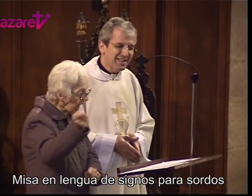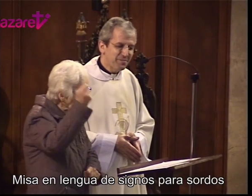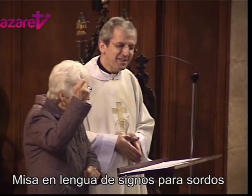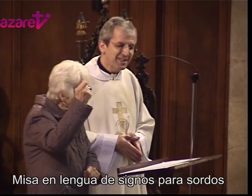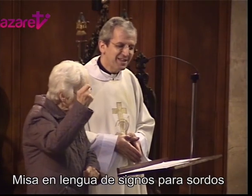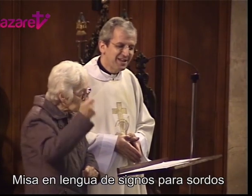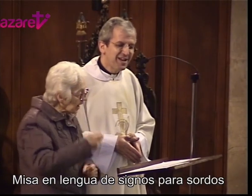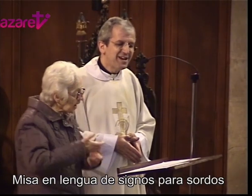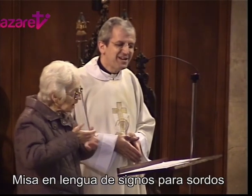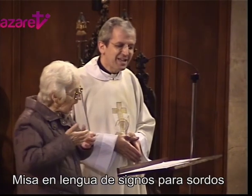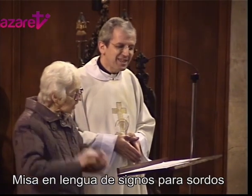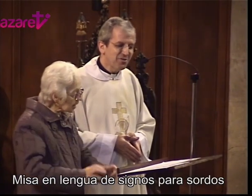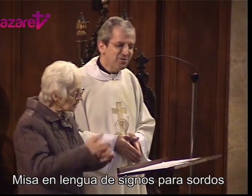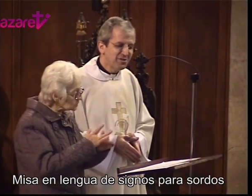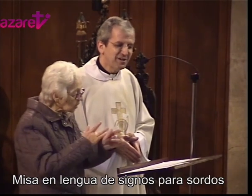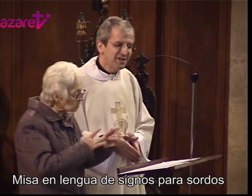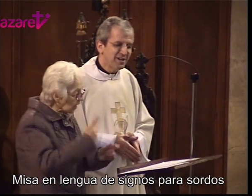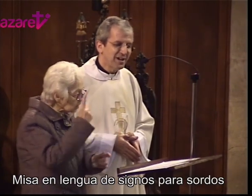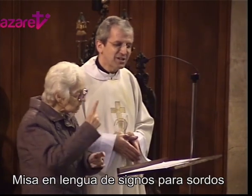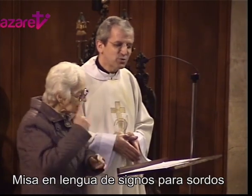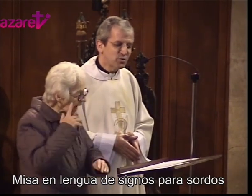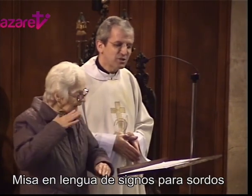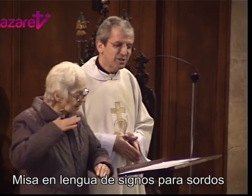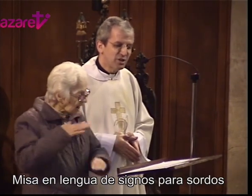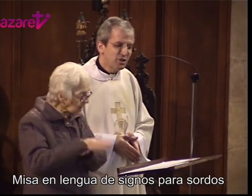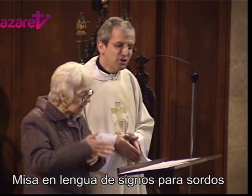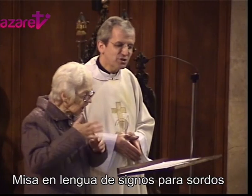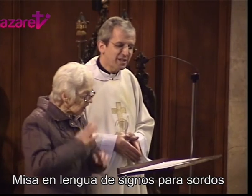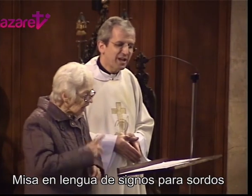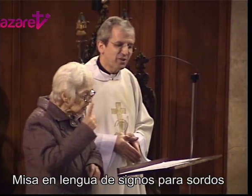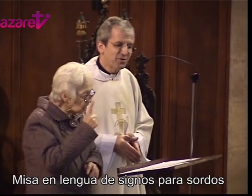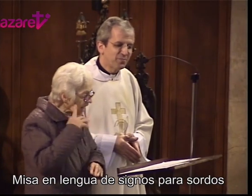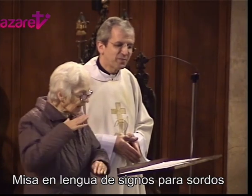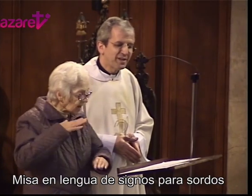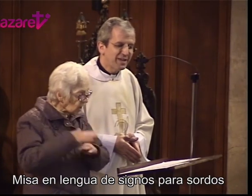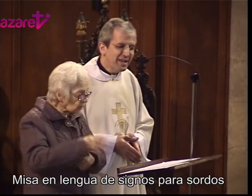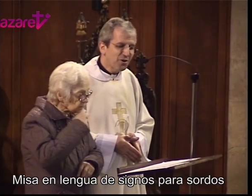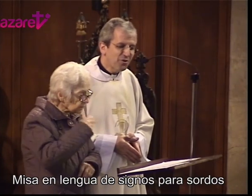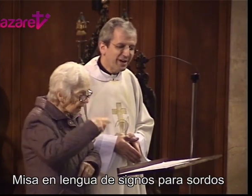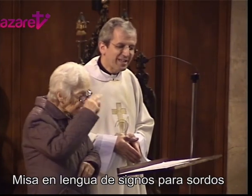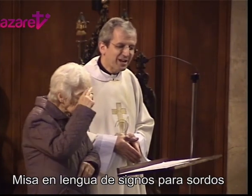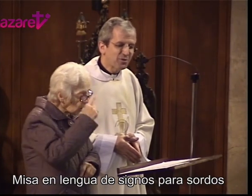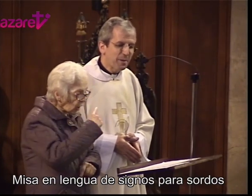David, nació Jesús, Dios eterno, Hijo eterno del